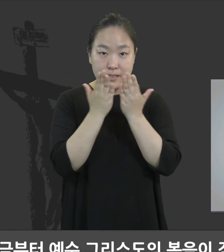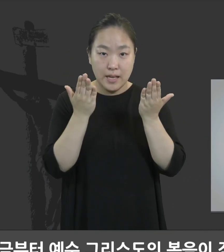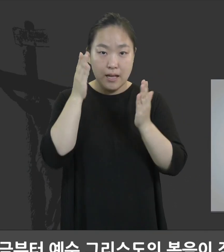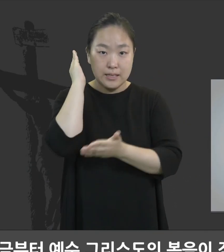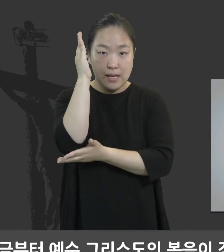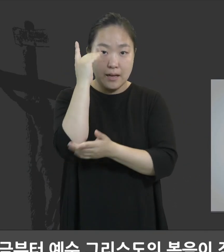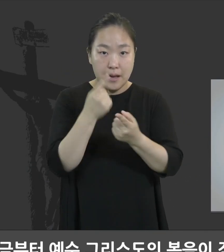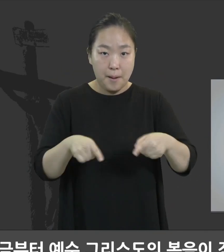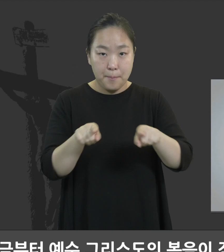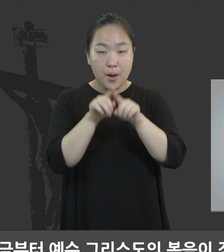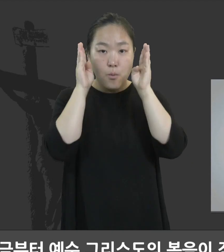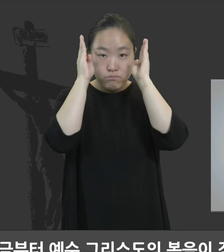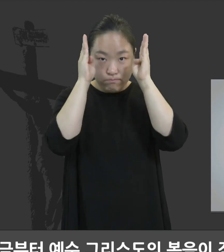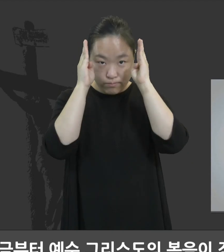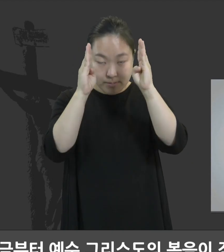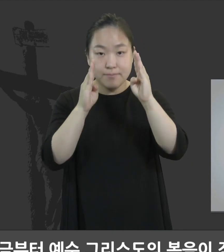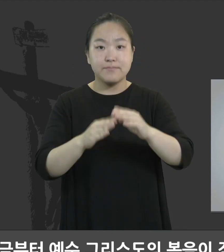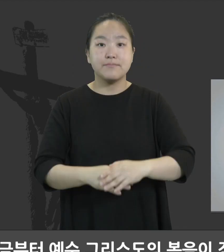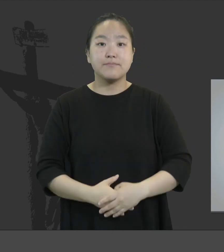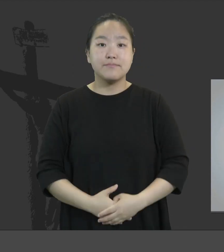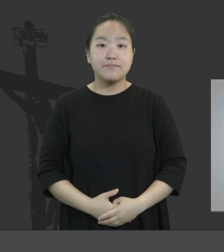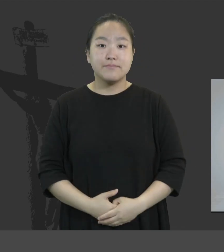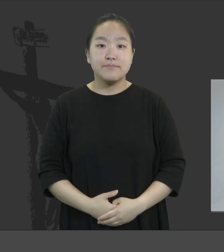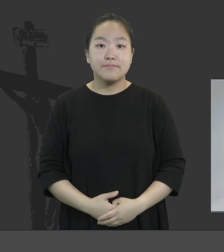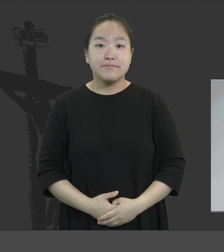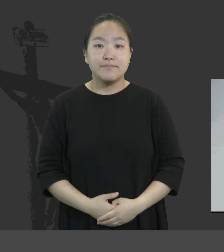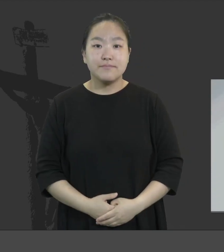함께 살펴보도록 하겠습니다.